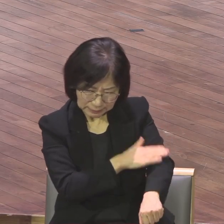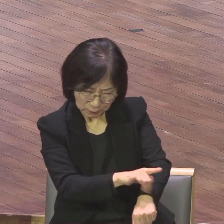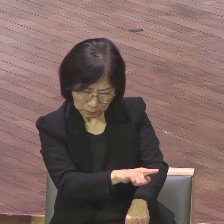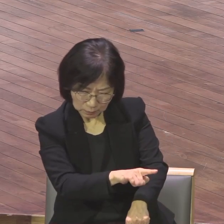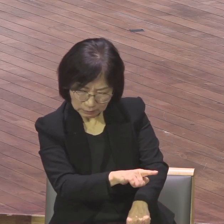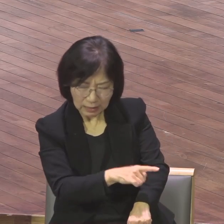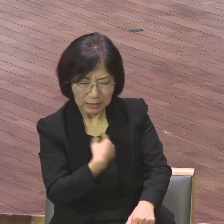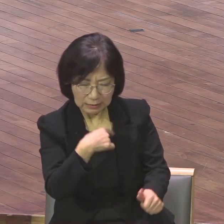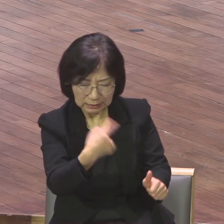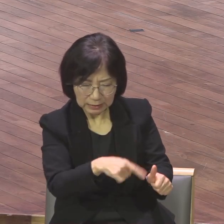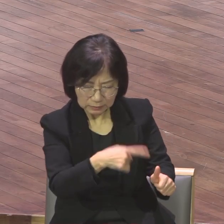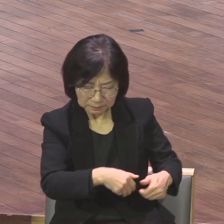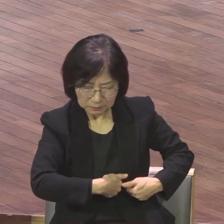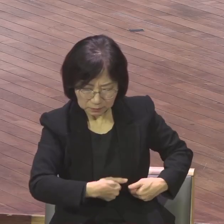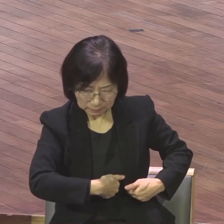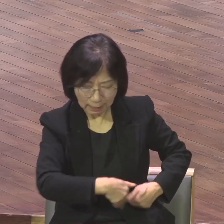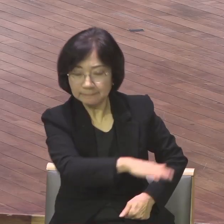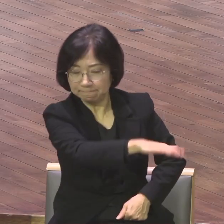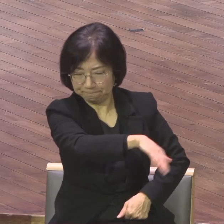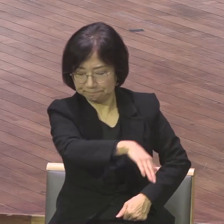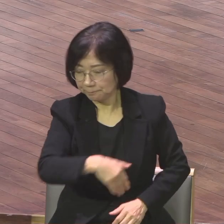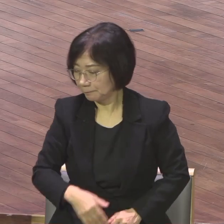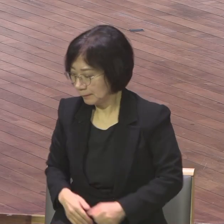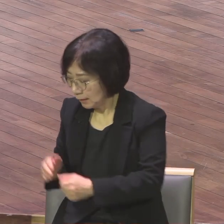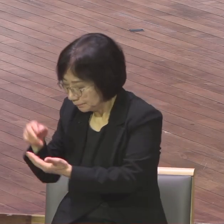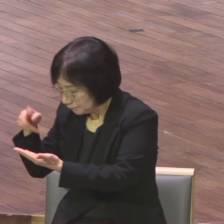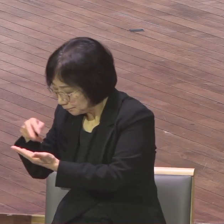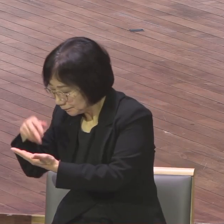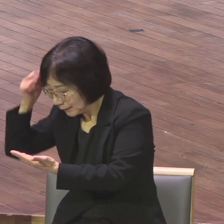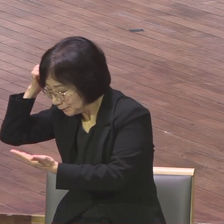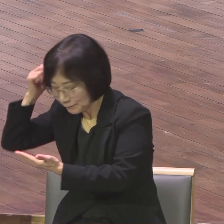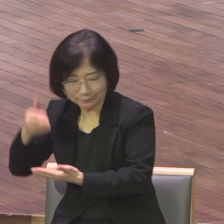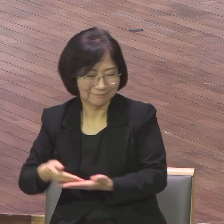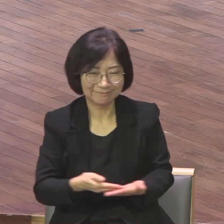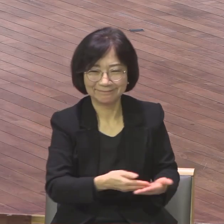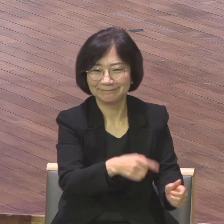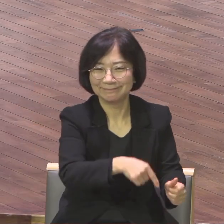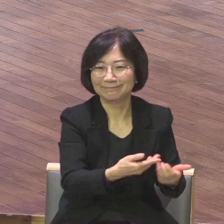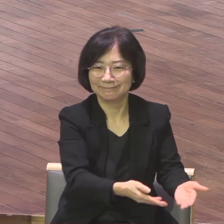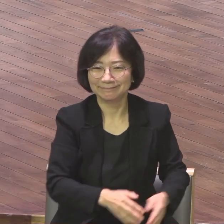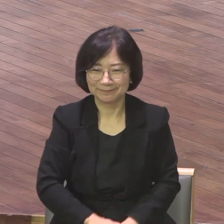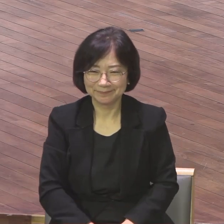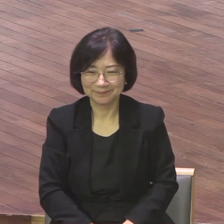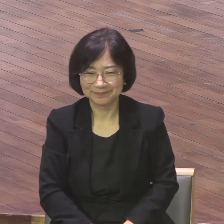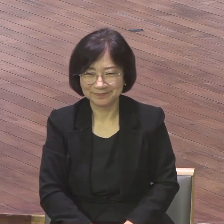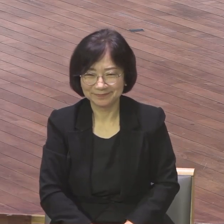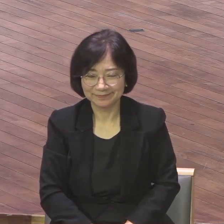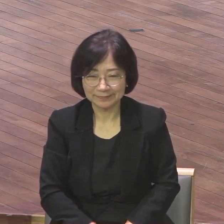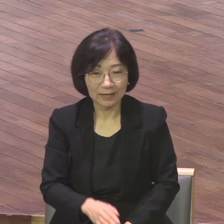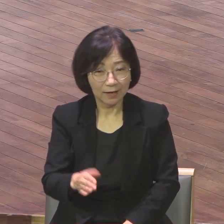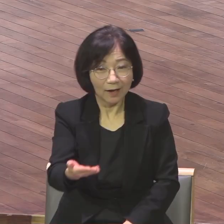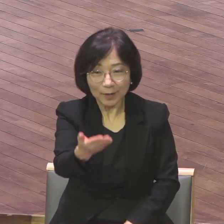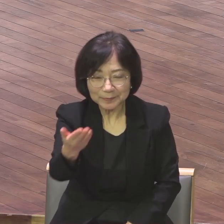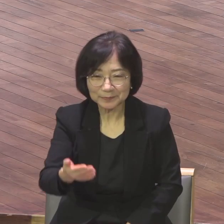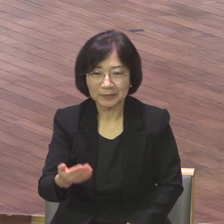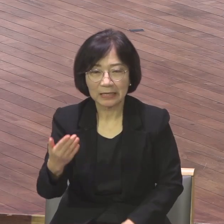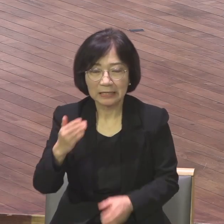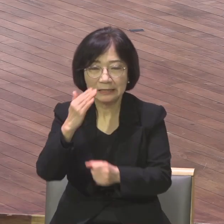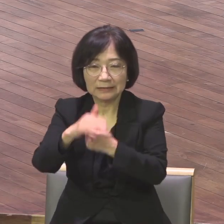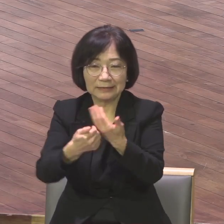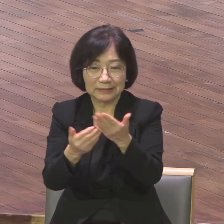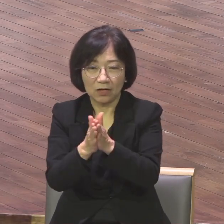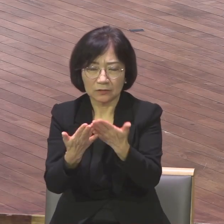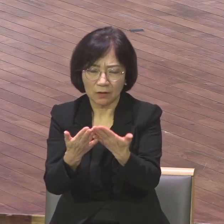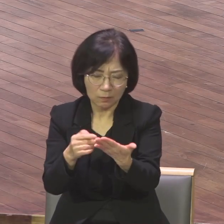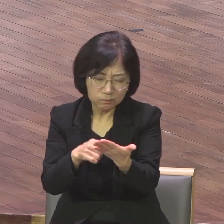찾아서 딱 성경도 좀 좋잖아요. AI에 내 핸드폰 보면요, AI에 딱 물어보면 돼요. AI에 물어보면